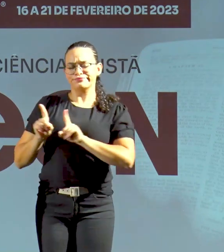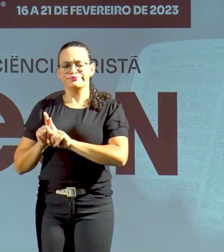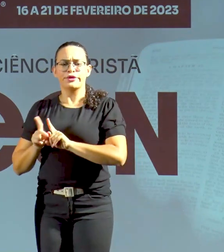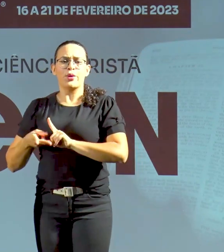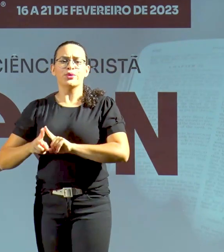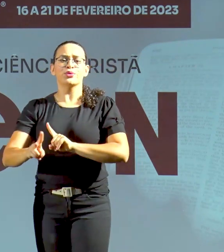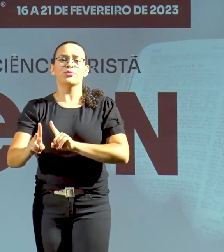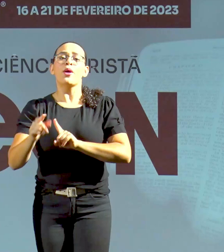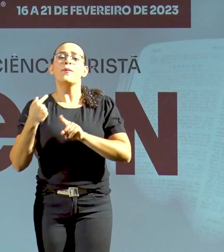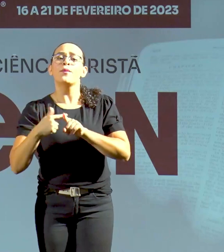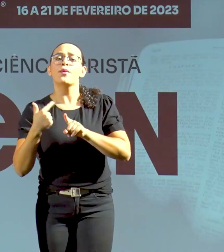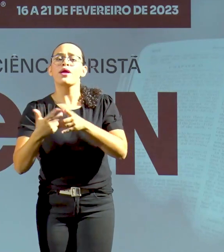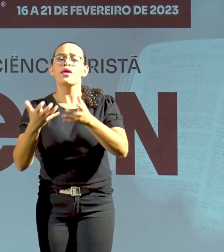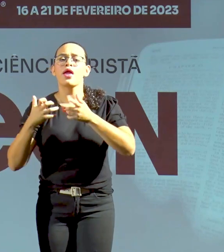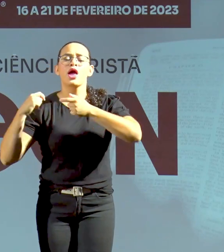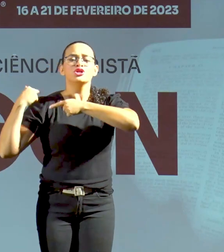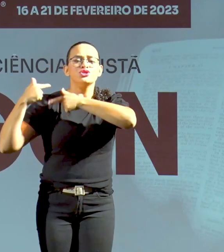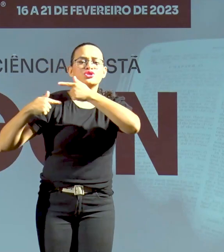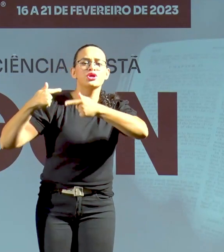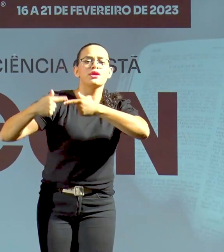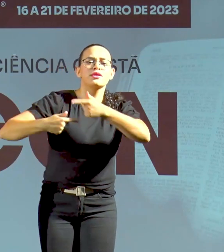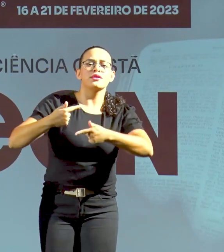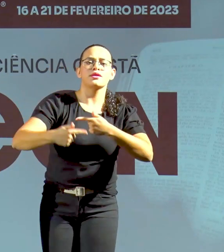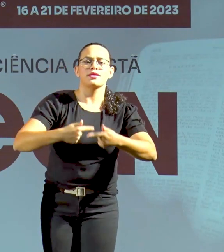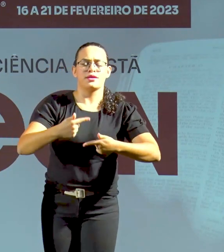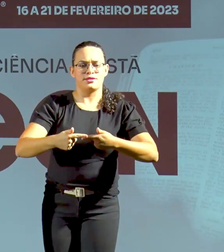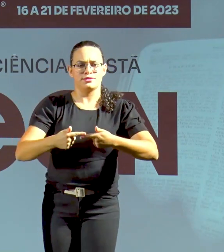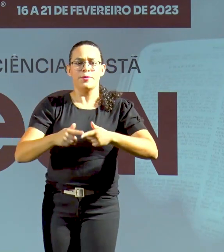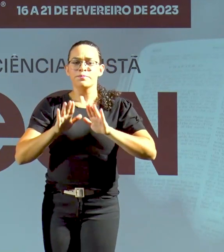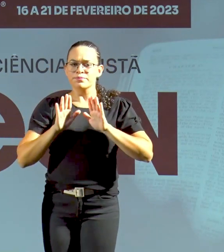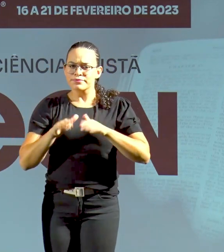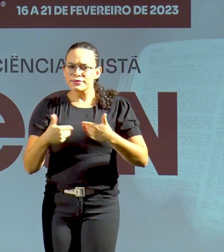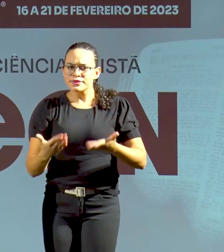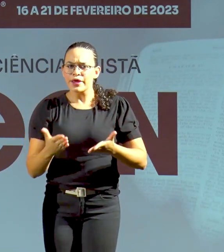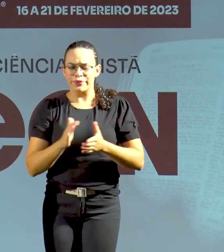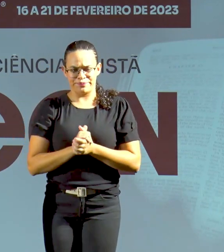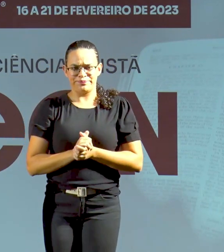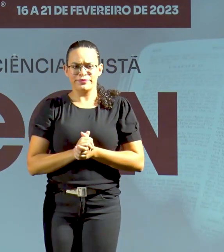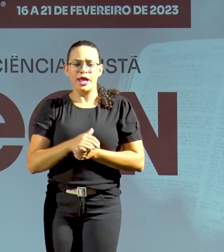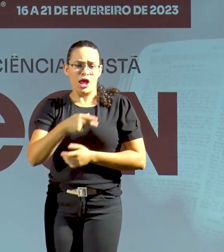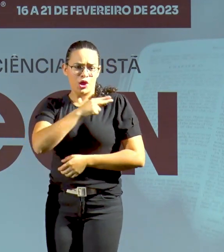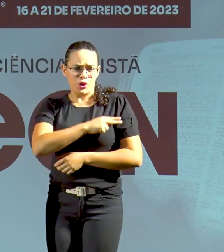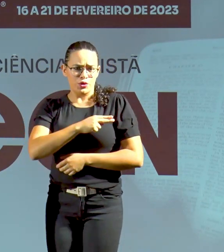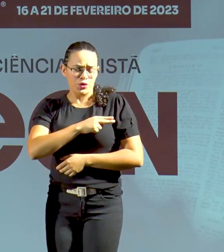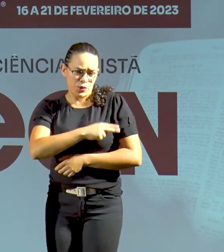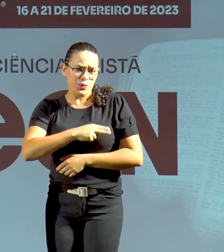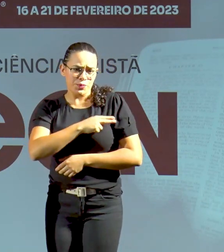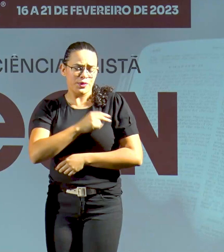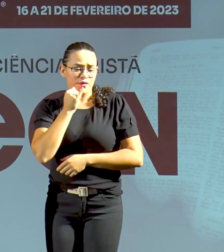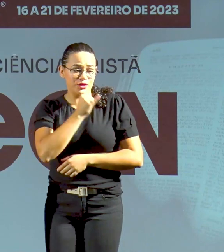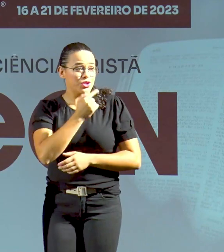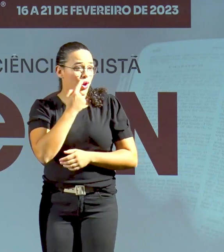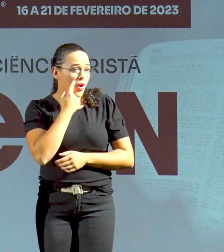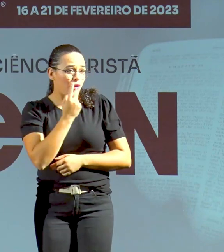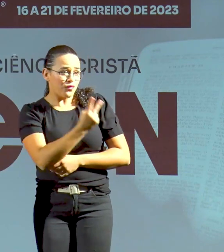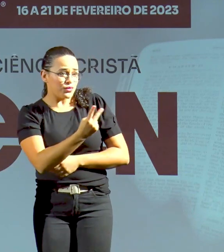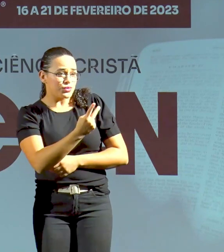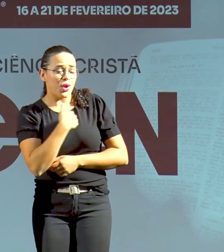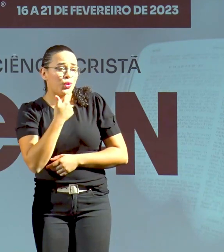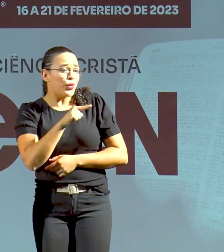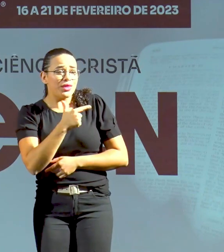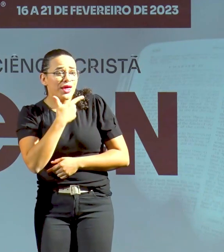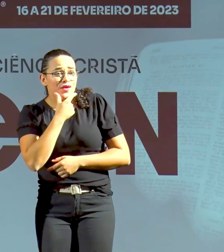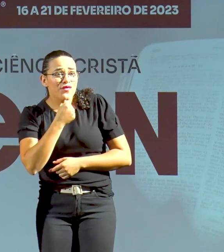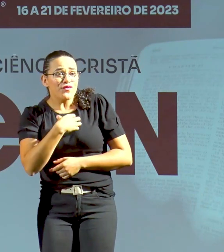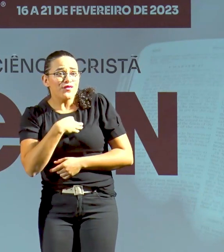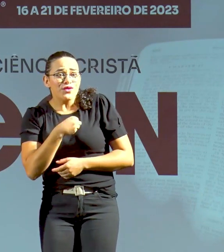o que que acontece Noemi vai dizer para as duas noras eu não tenho outro filho não tem eu